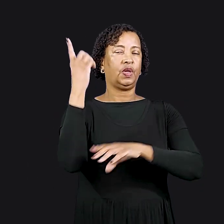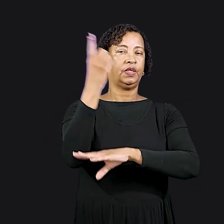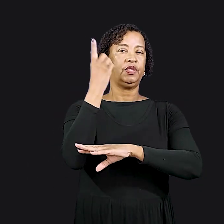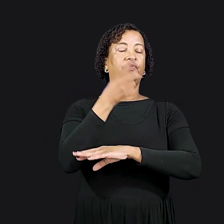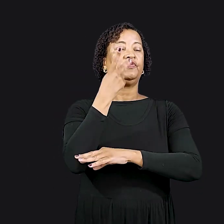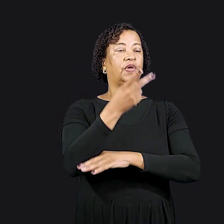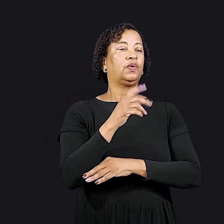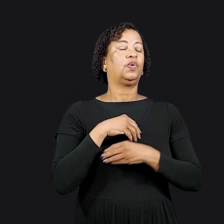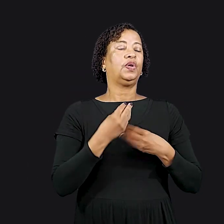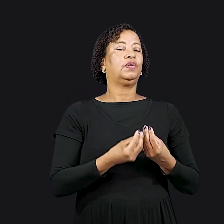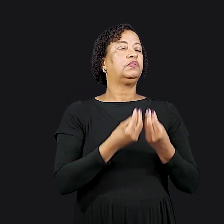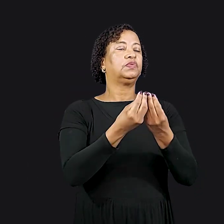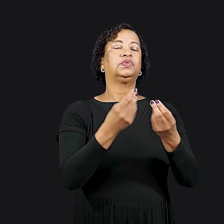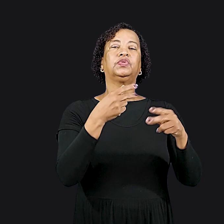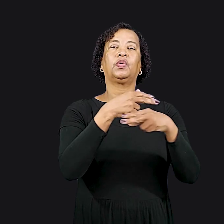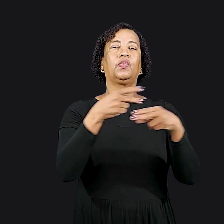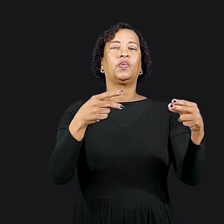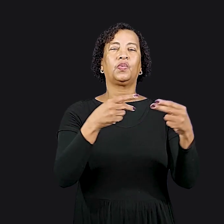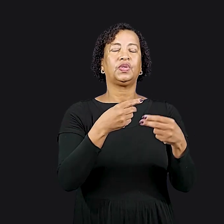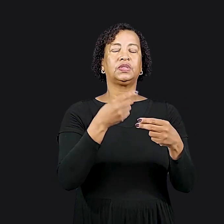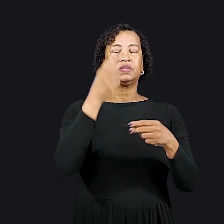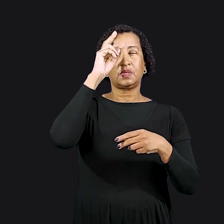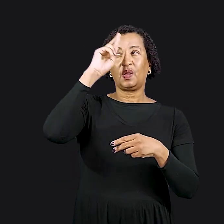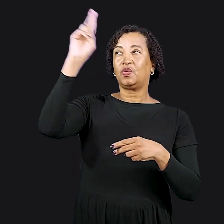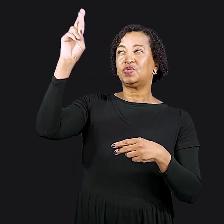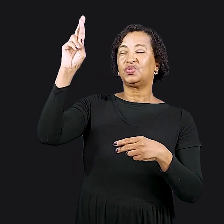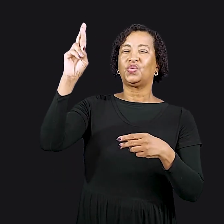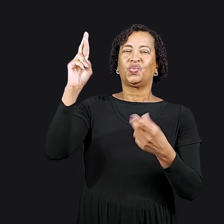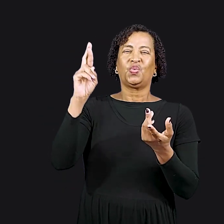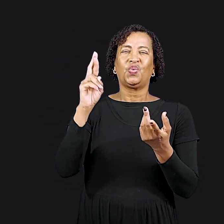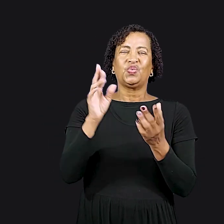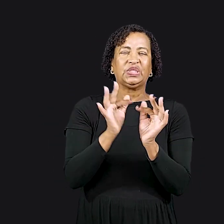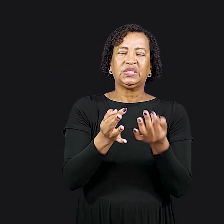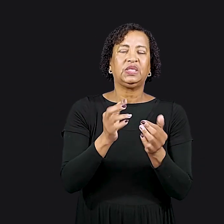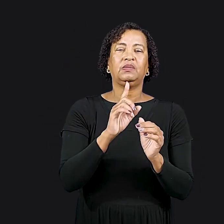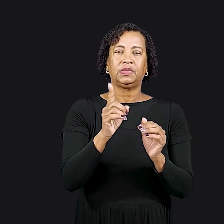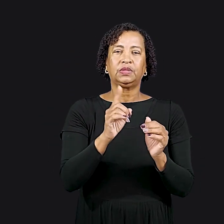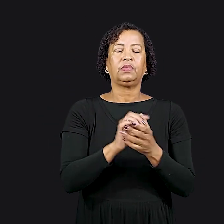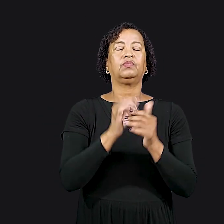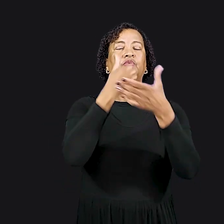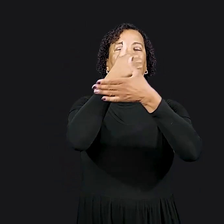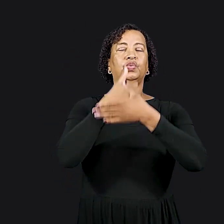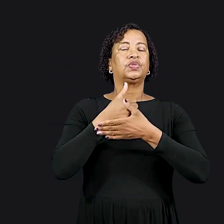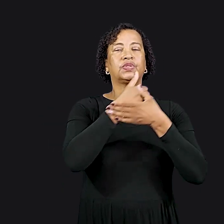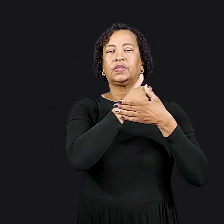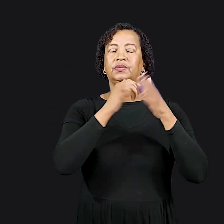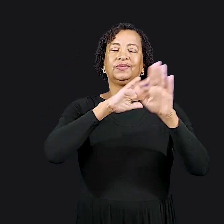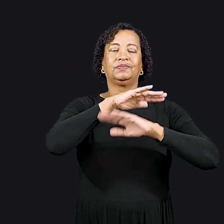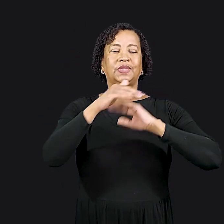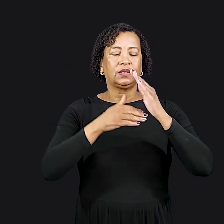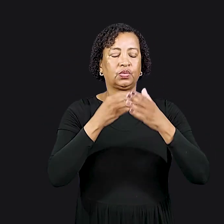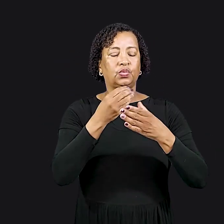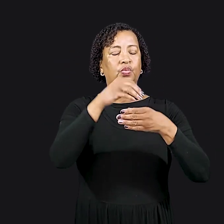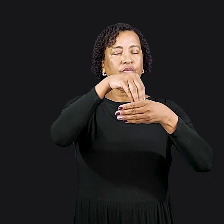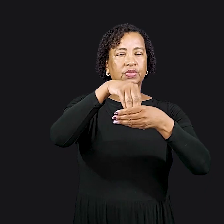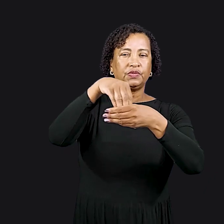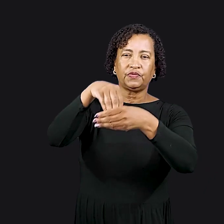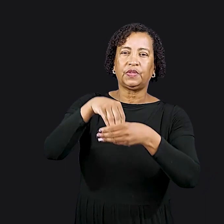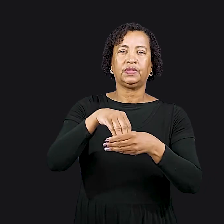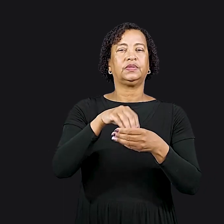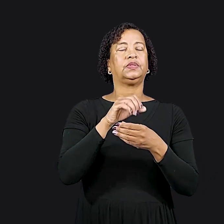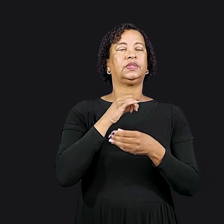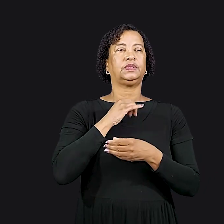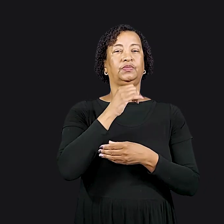"Não ofertarei ao Senhor algo que não me custe." O sacrifício equipara todas as ofertas. Suponha que você